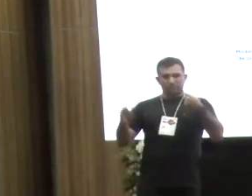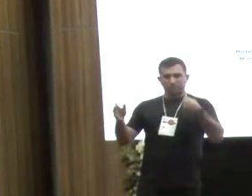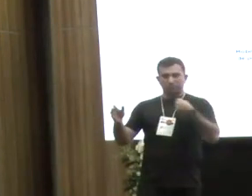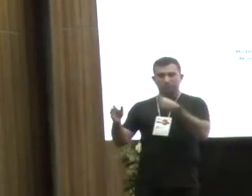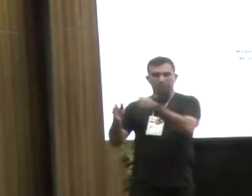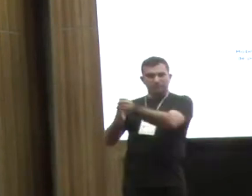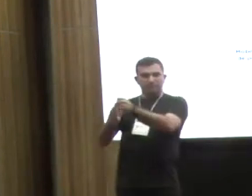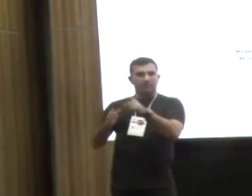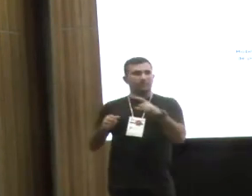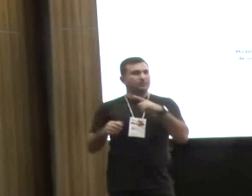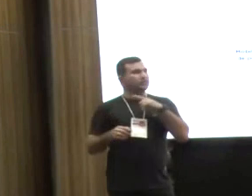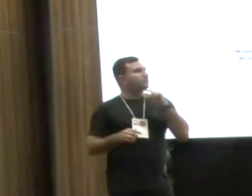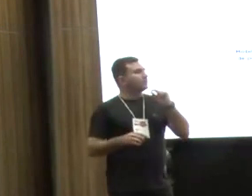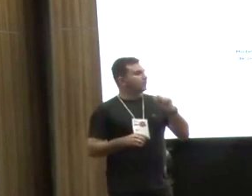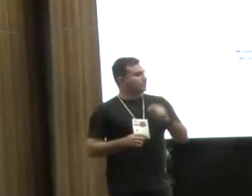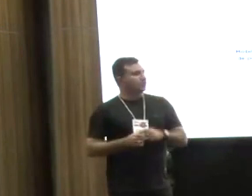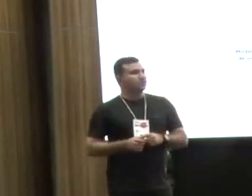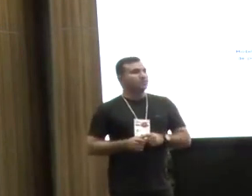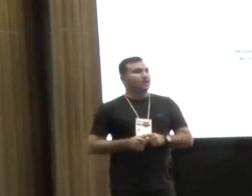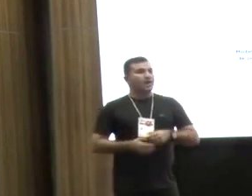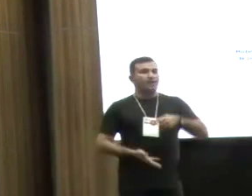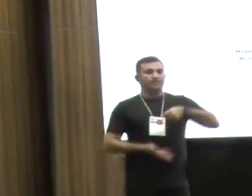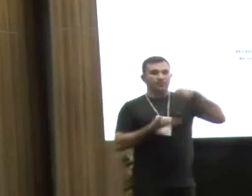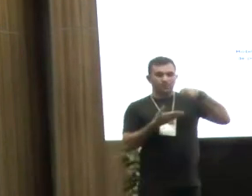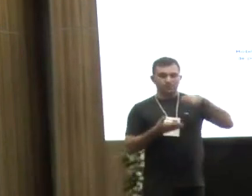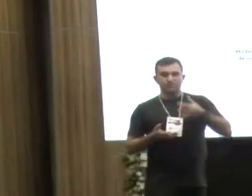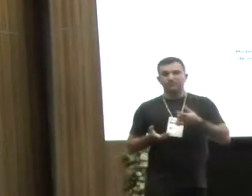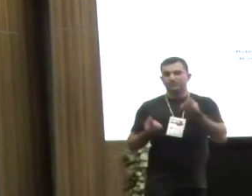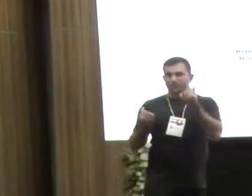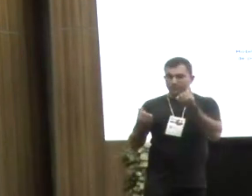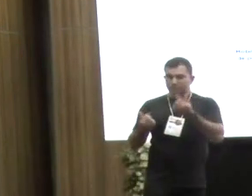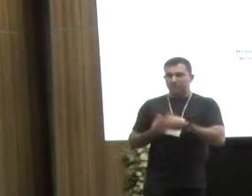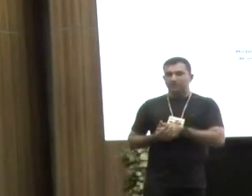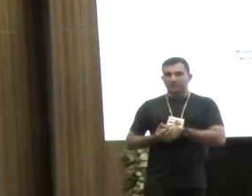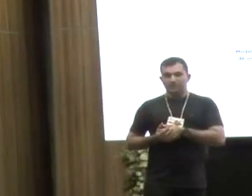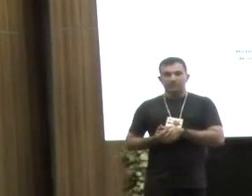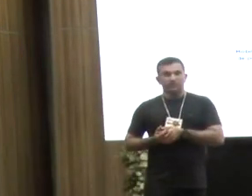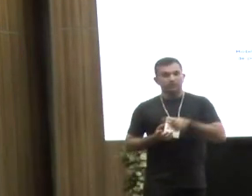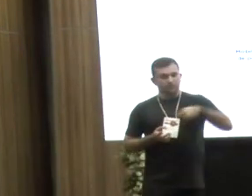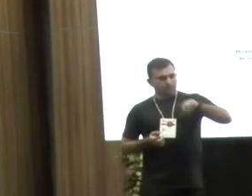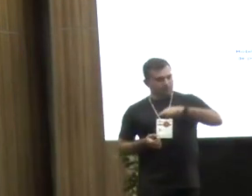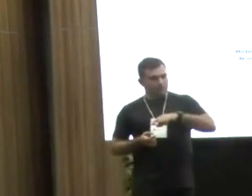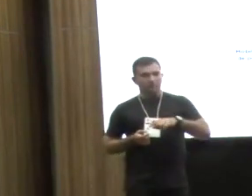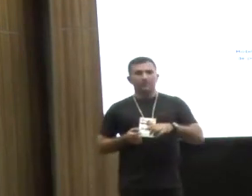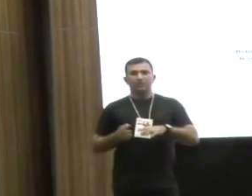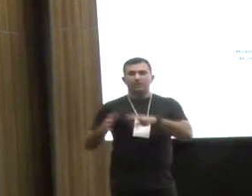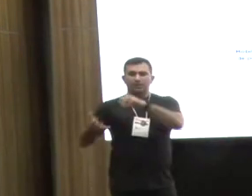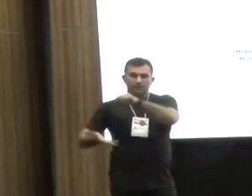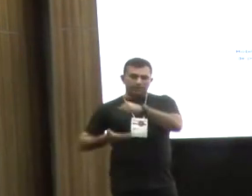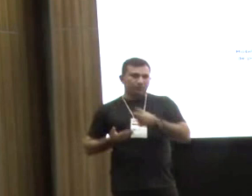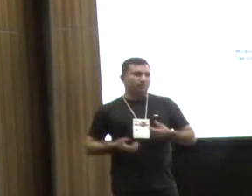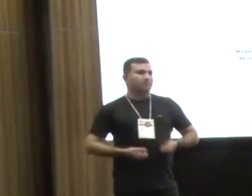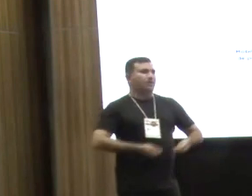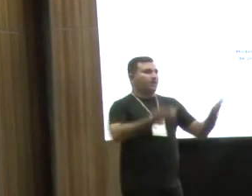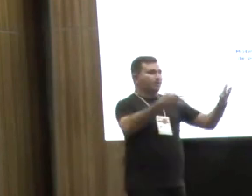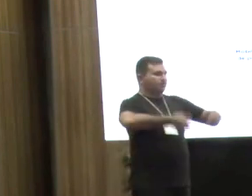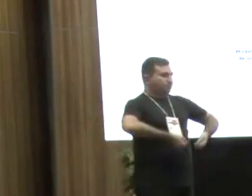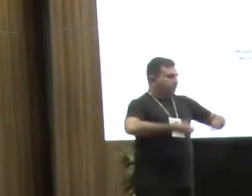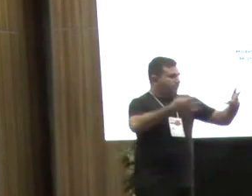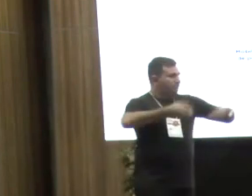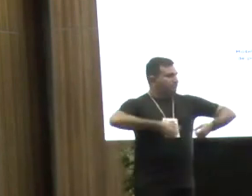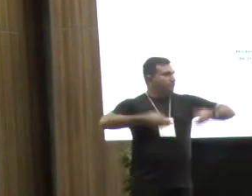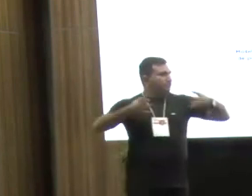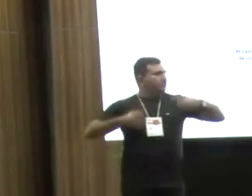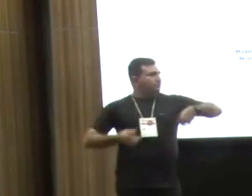vai ter aplicações. Nós ganhamos e nós já vamos gastando, não porque a gente não sabe gastar, é porque o que a